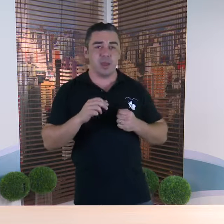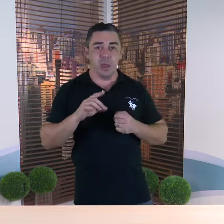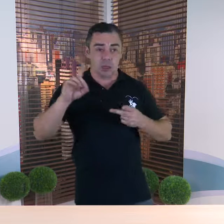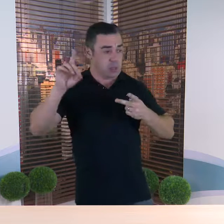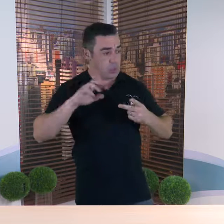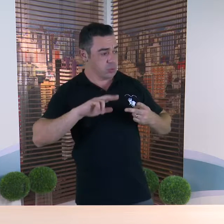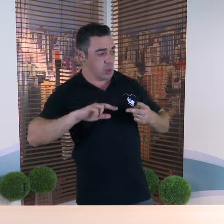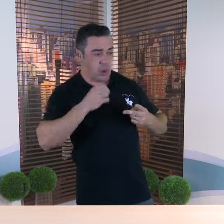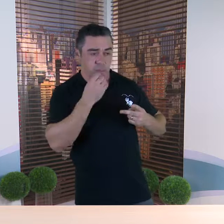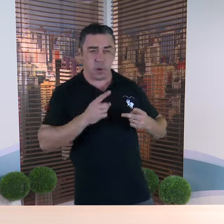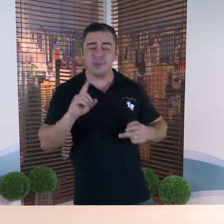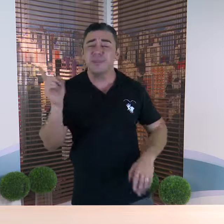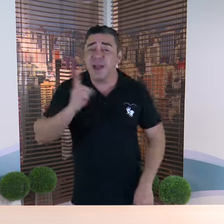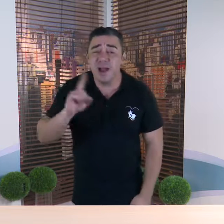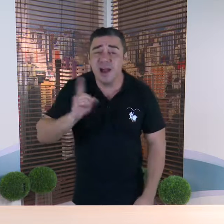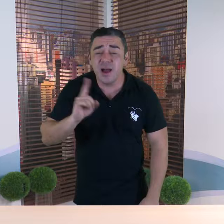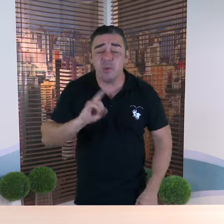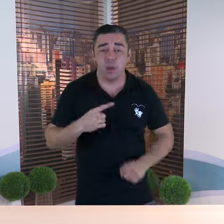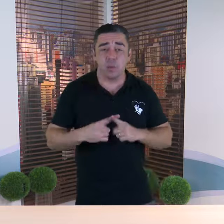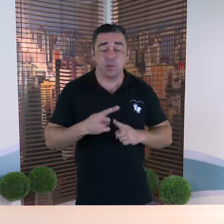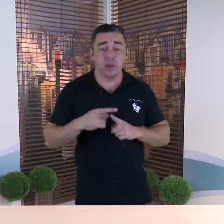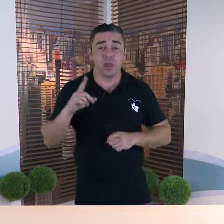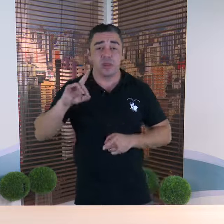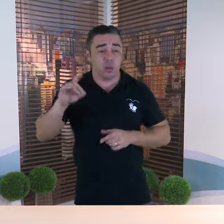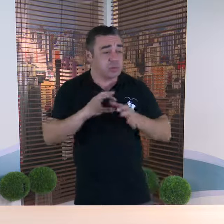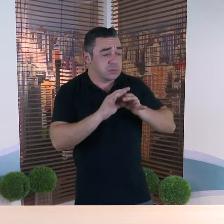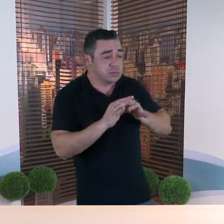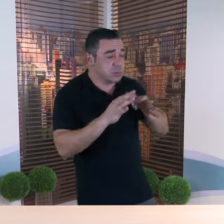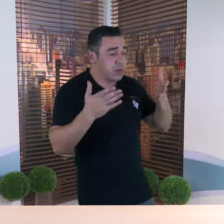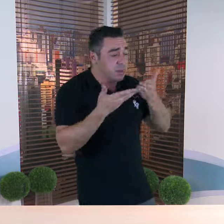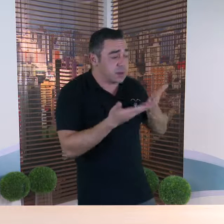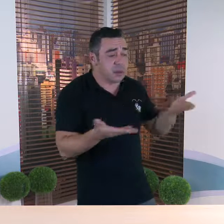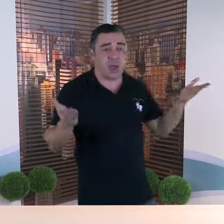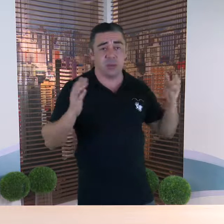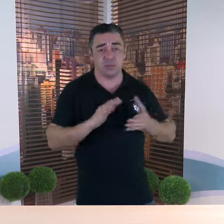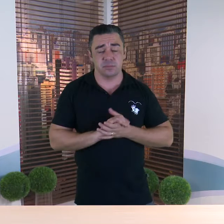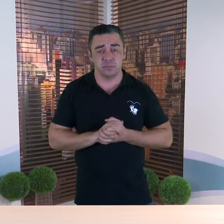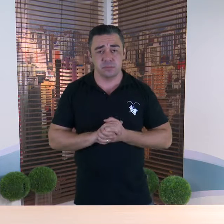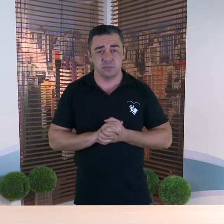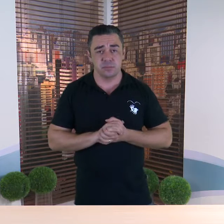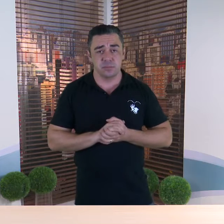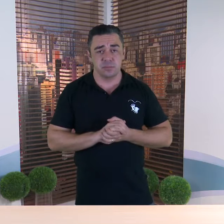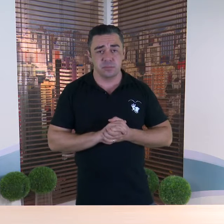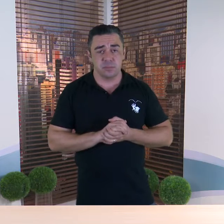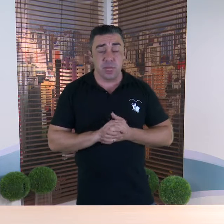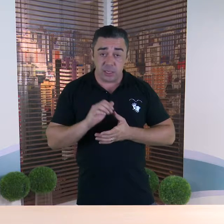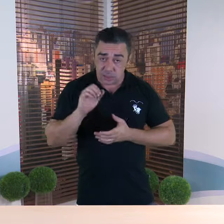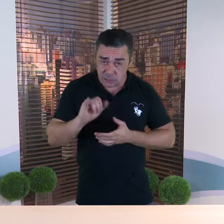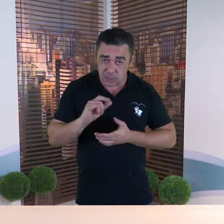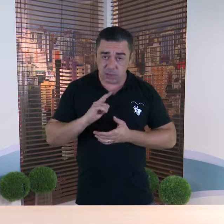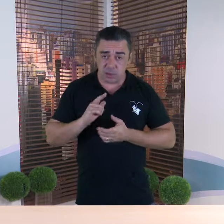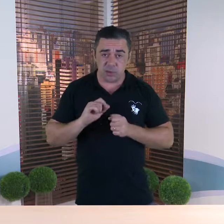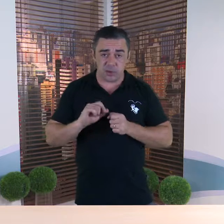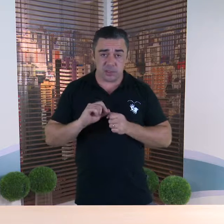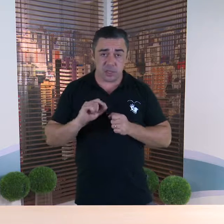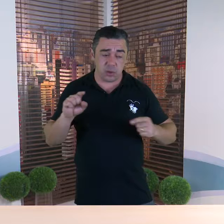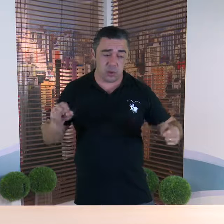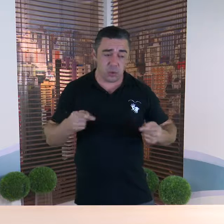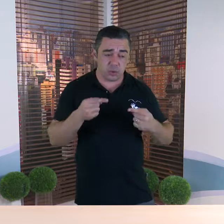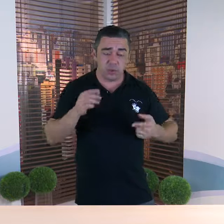bondade, pois ele só poderia ser impedido, ou digo, ter impedido a ocorrência do mal